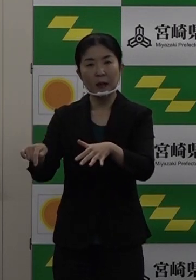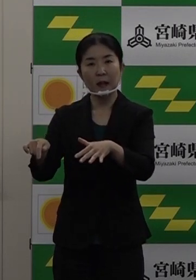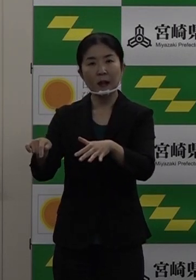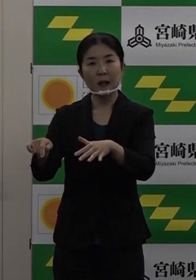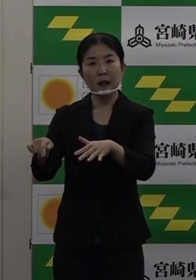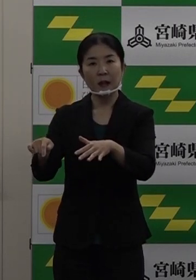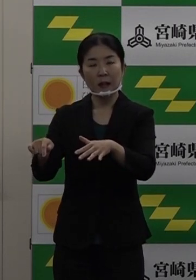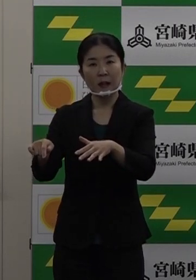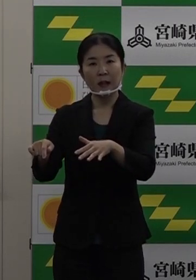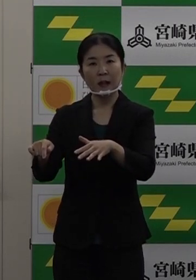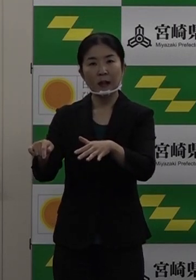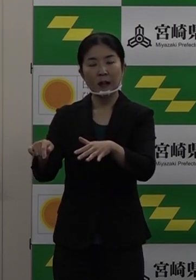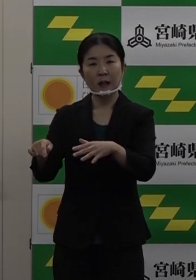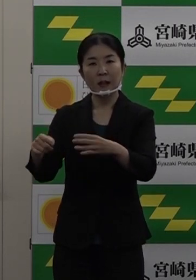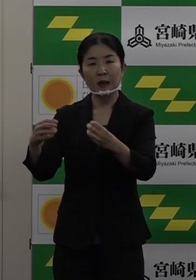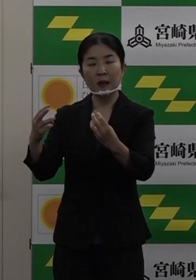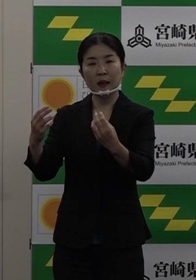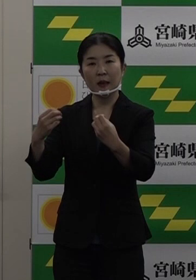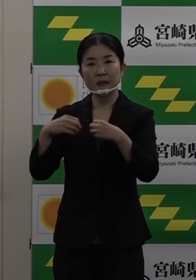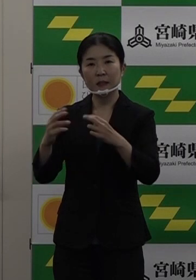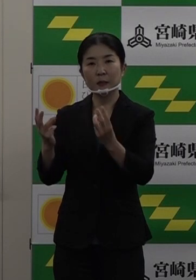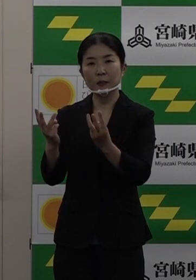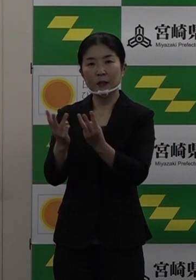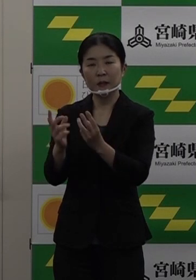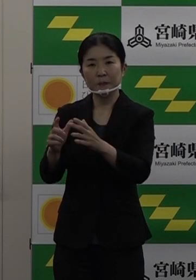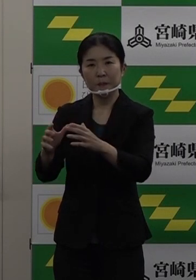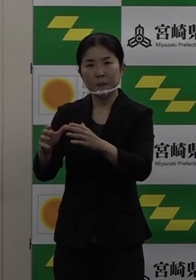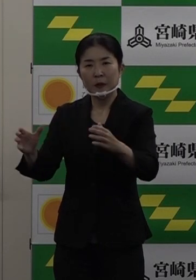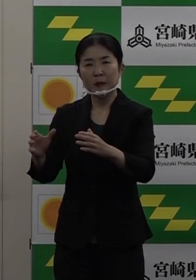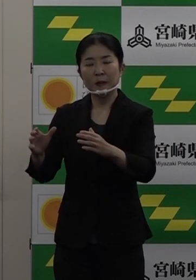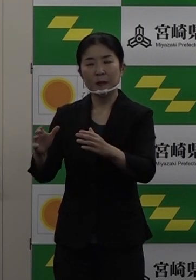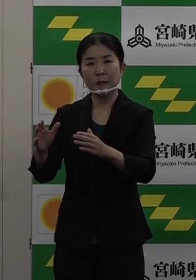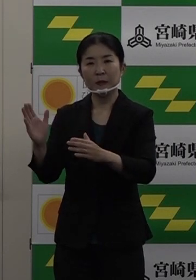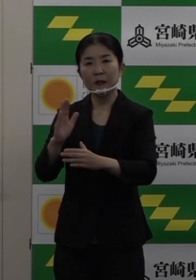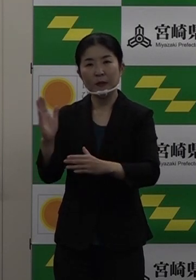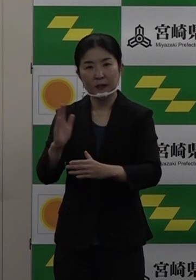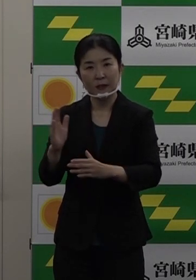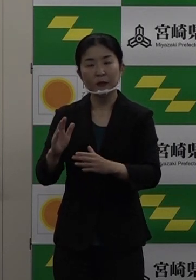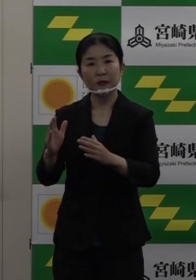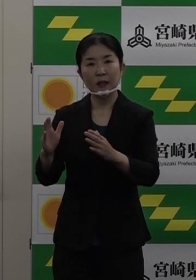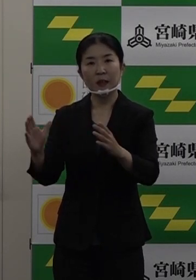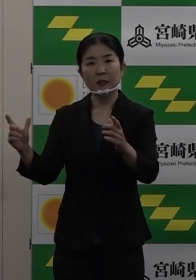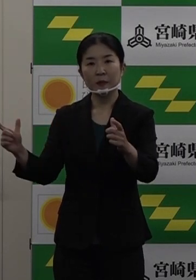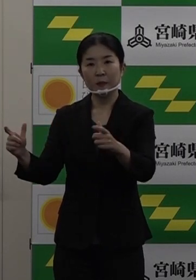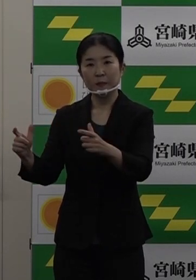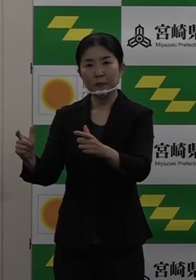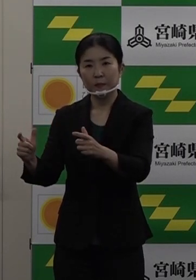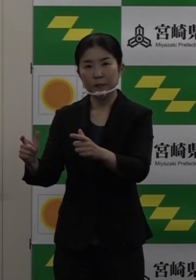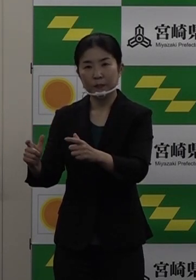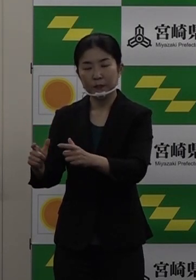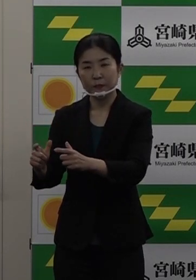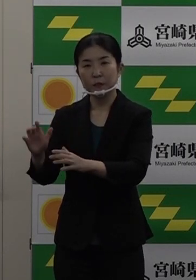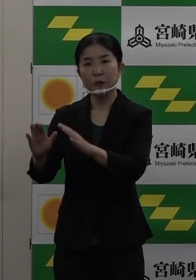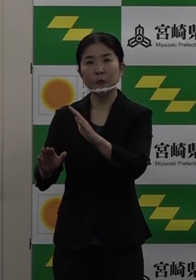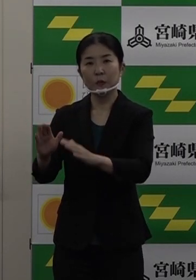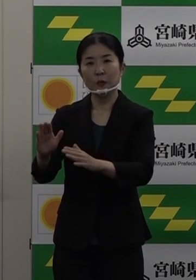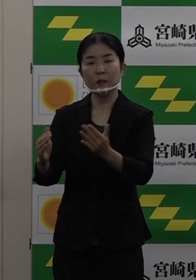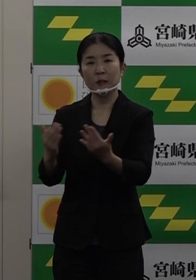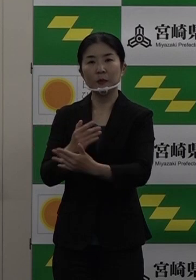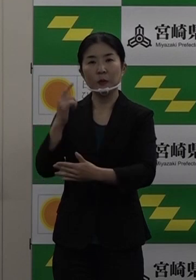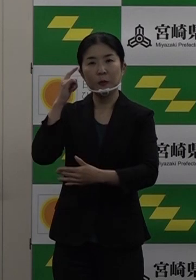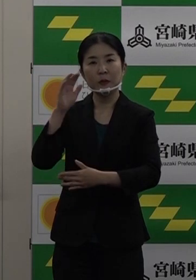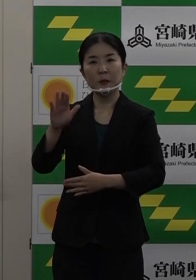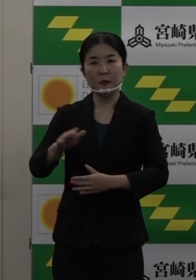れほど大きな波にはなっておらずに、沈静化しつつあるのではないかという感じを受け止めております